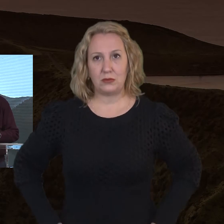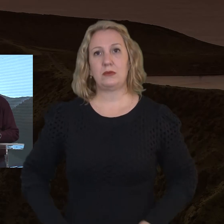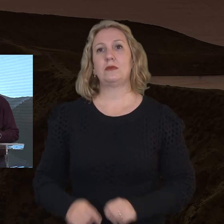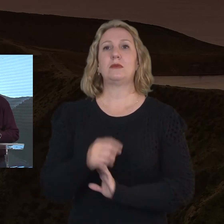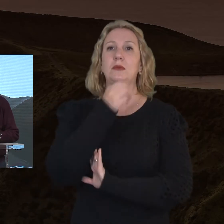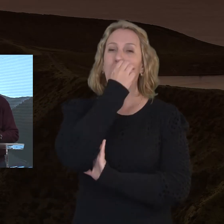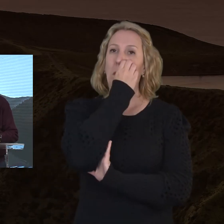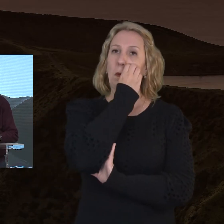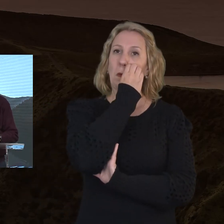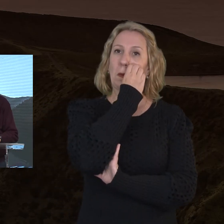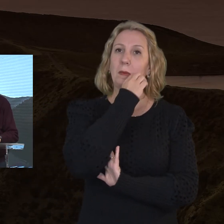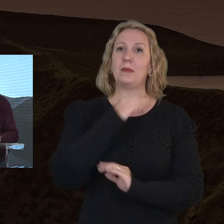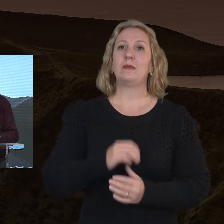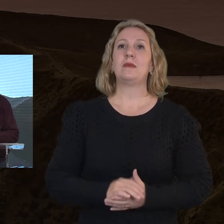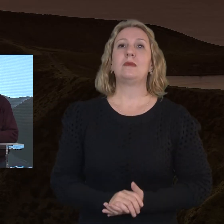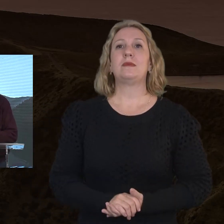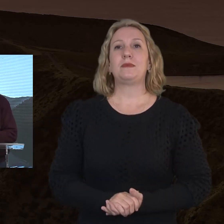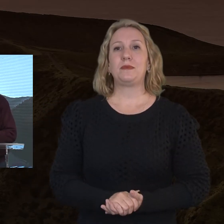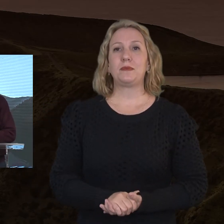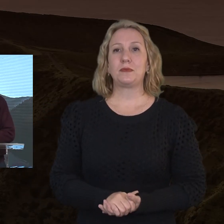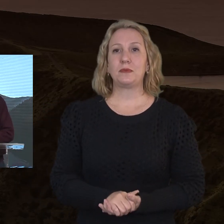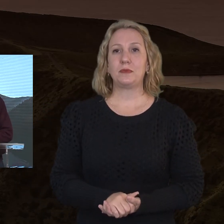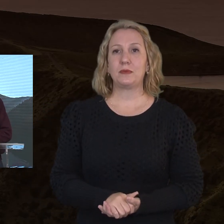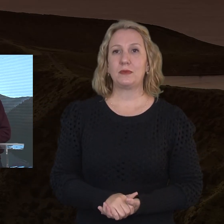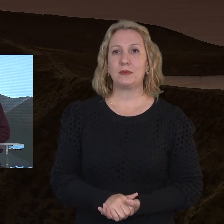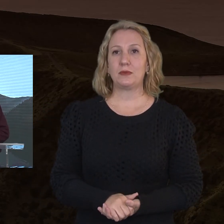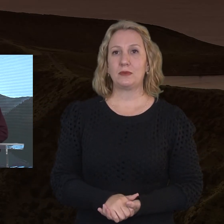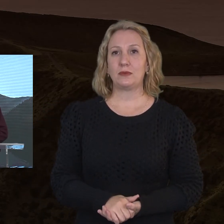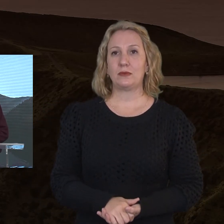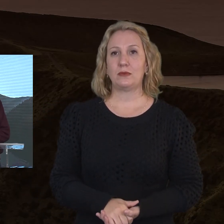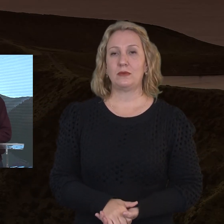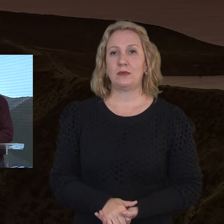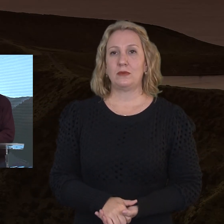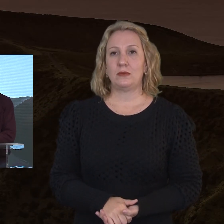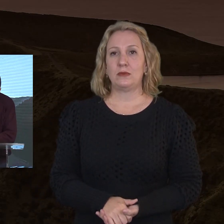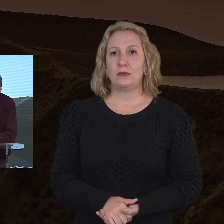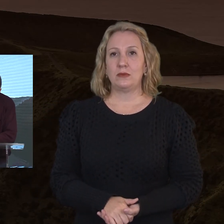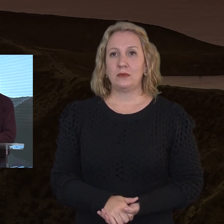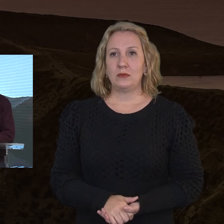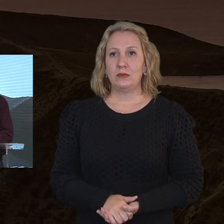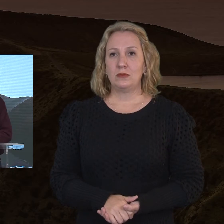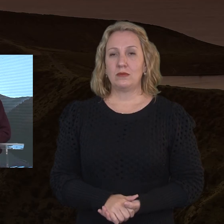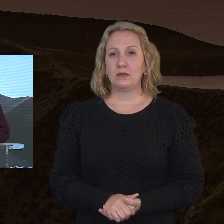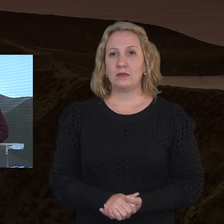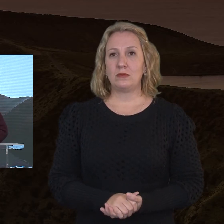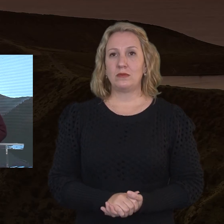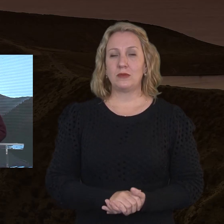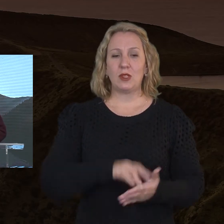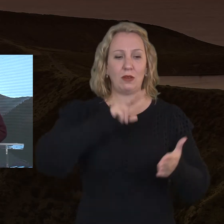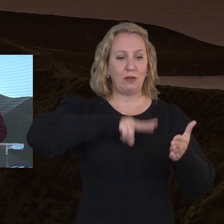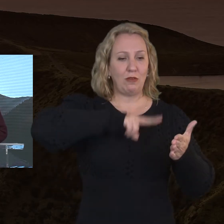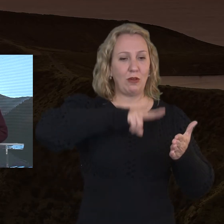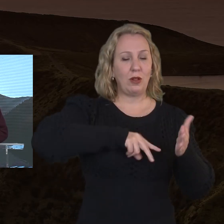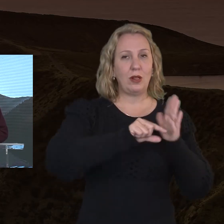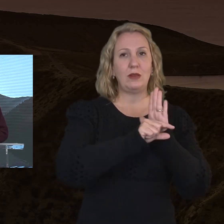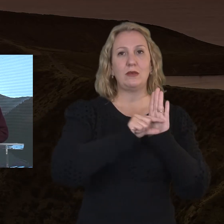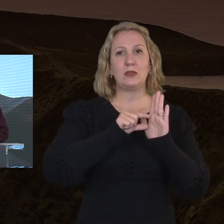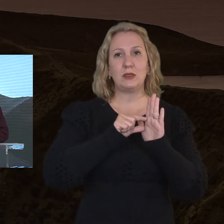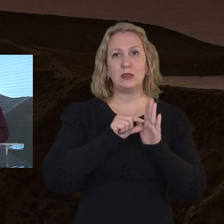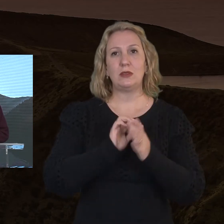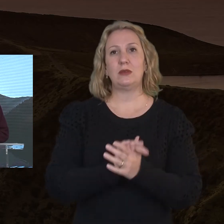e aí e aí e eu só vou nesse versículo porque